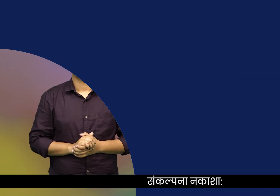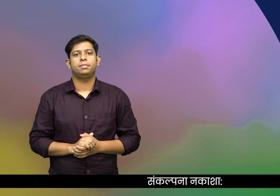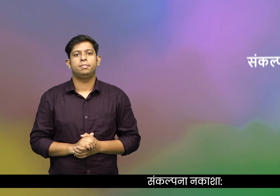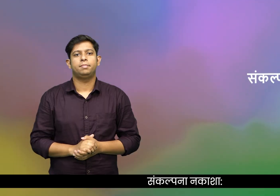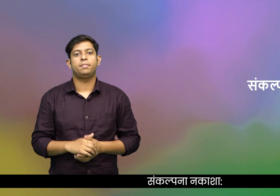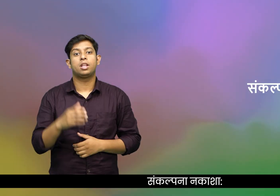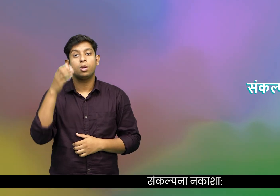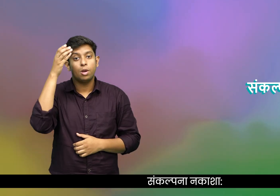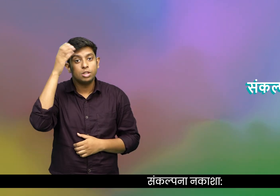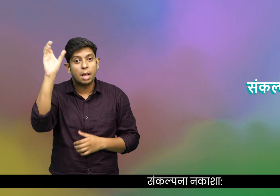संकल्पना नकाशा.